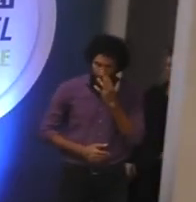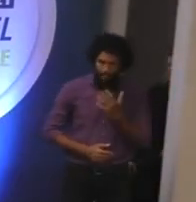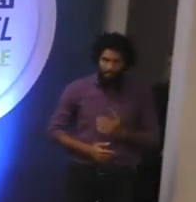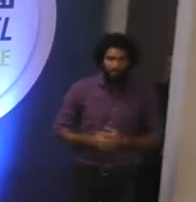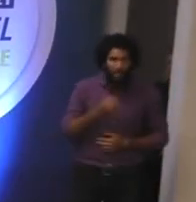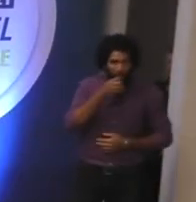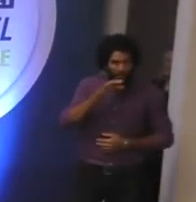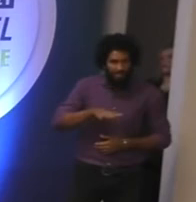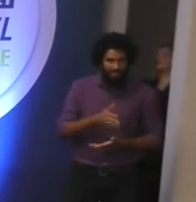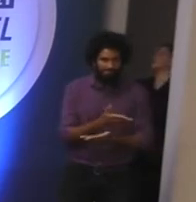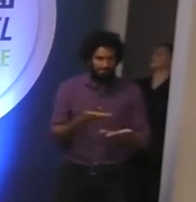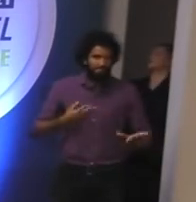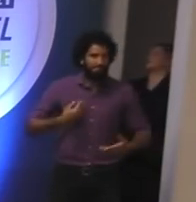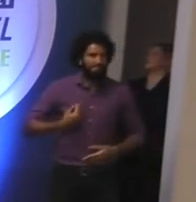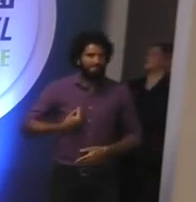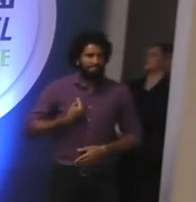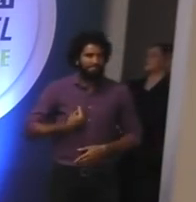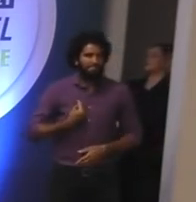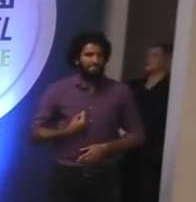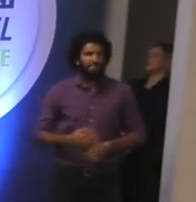Boa tarde a todos.